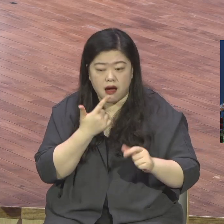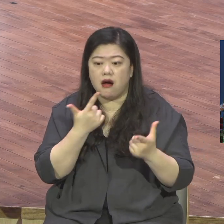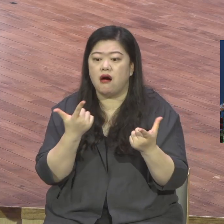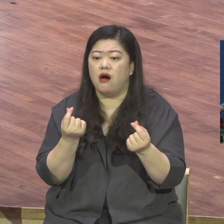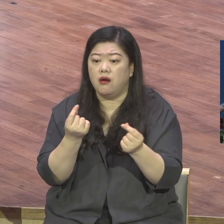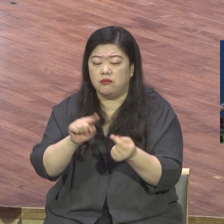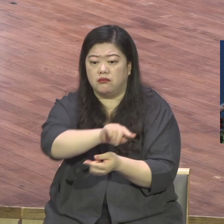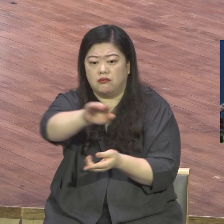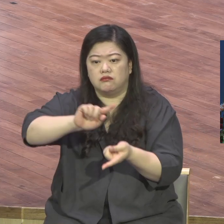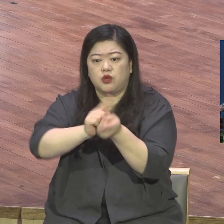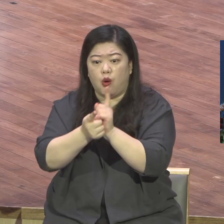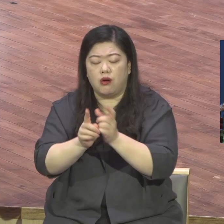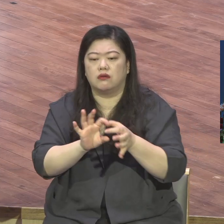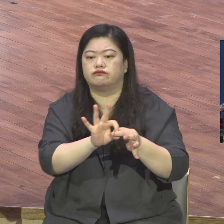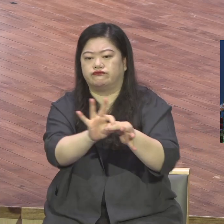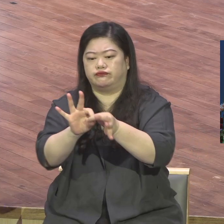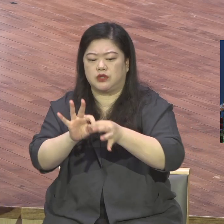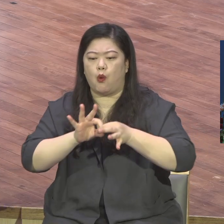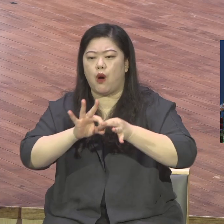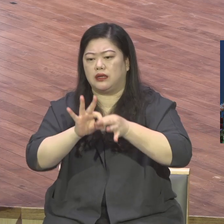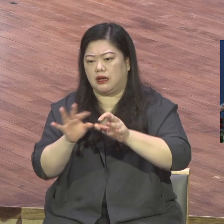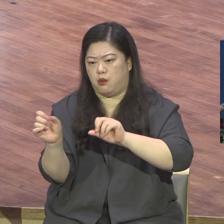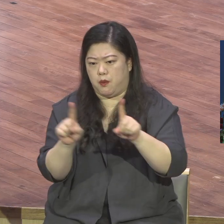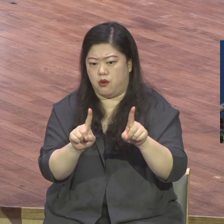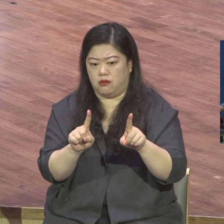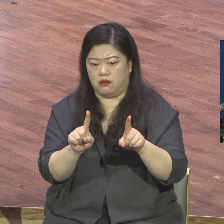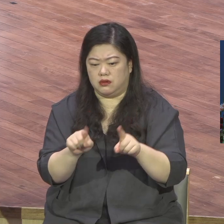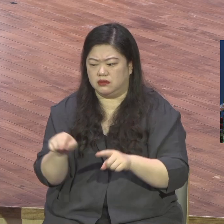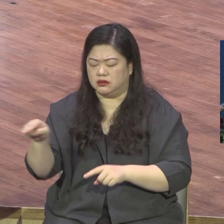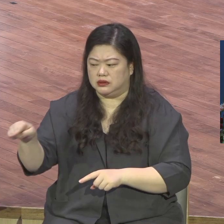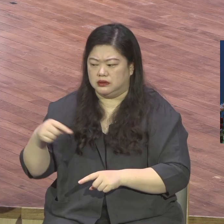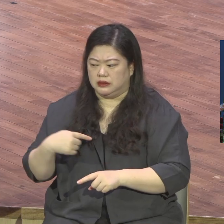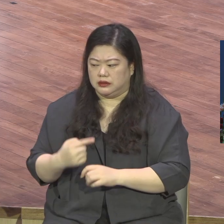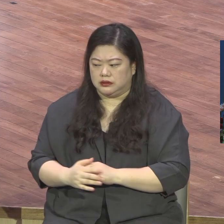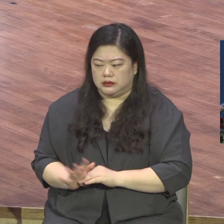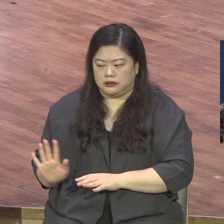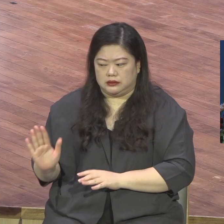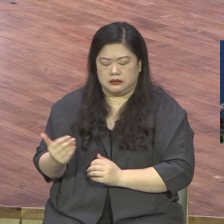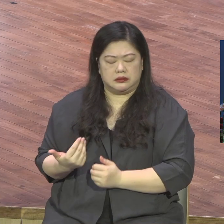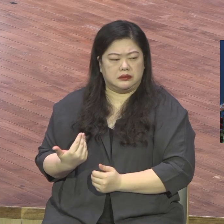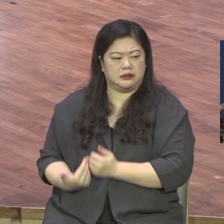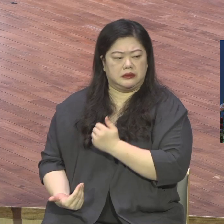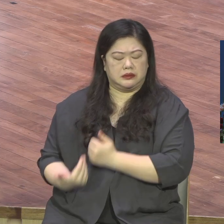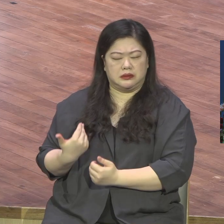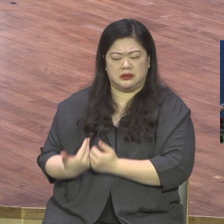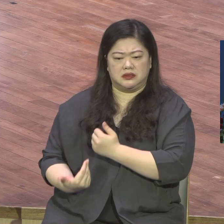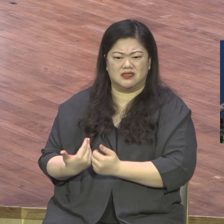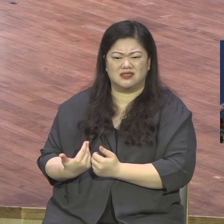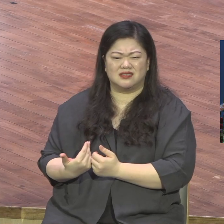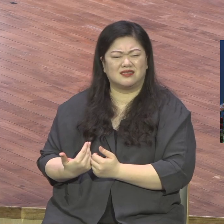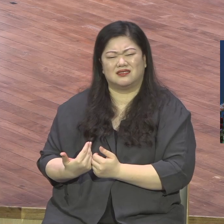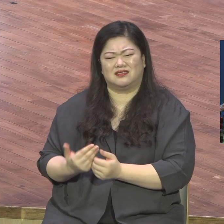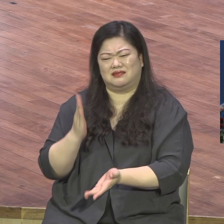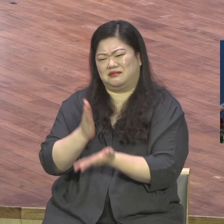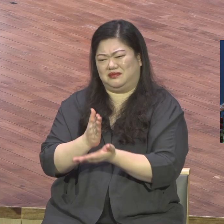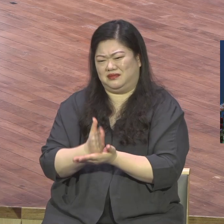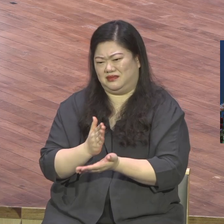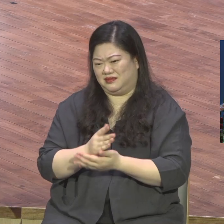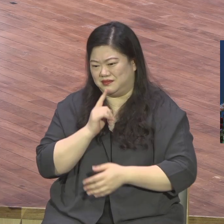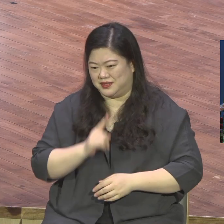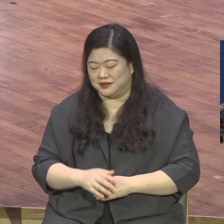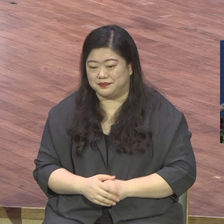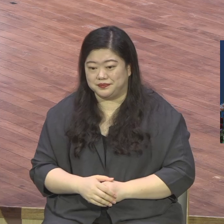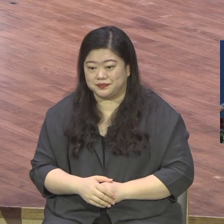관계 회복입니다. 관계를 회복해라. 사실 우리는 태어나면서부터 이 땅에 삶을 마치는